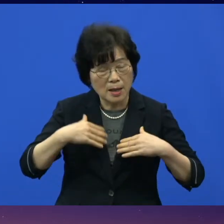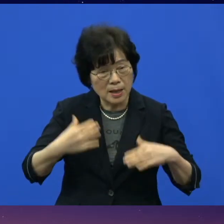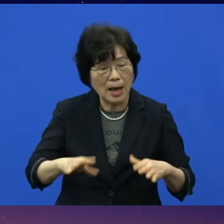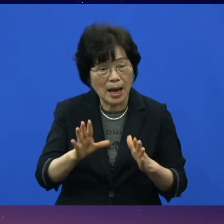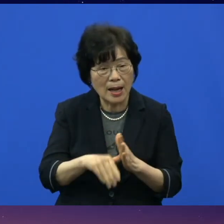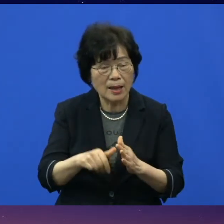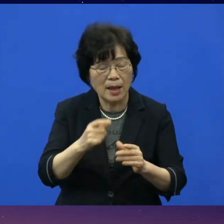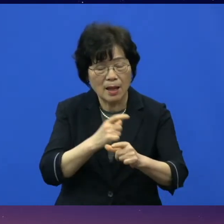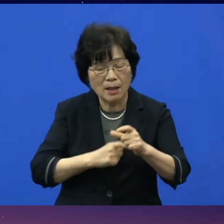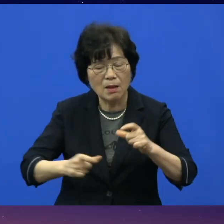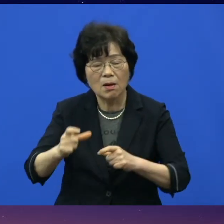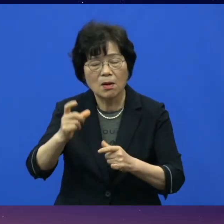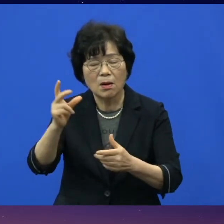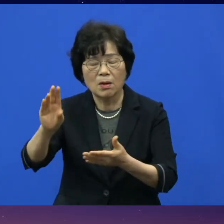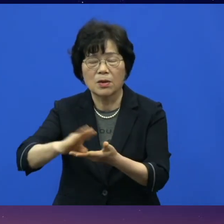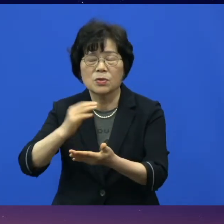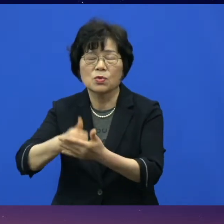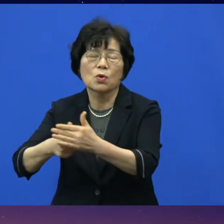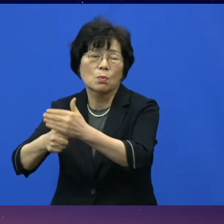것이에요.